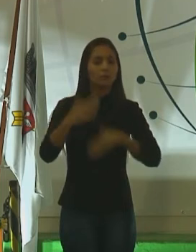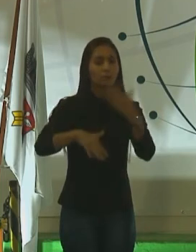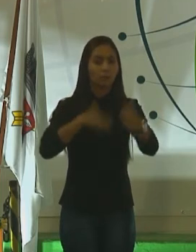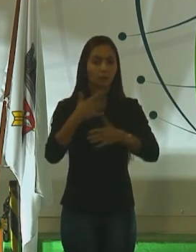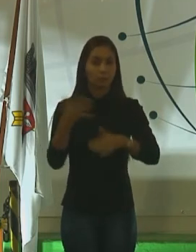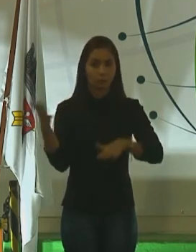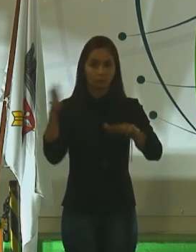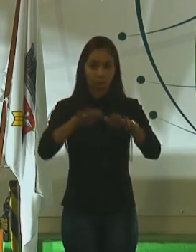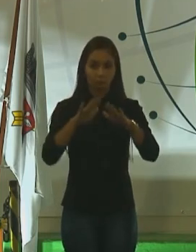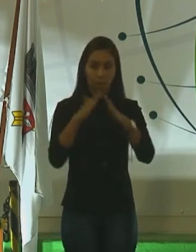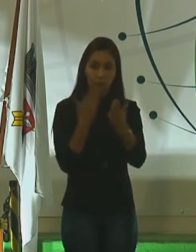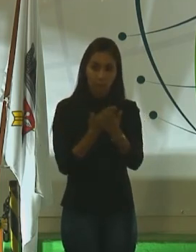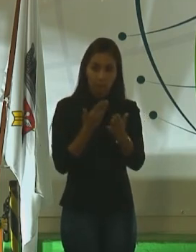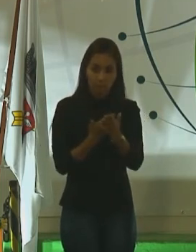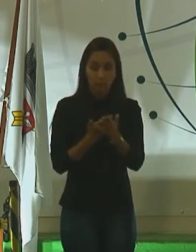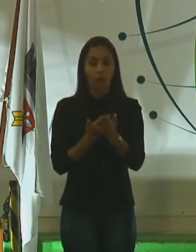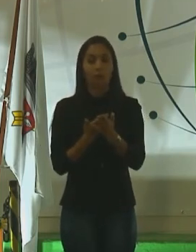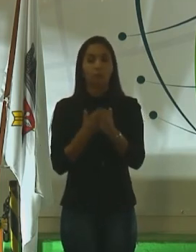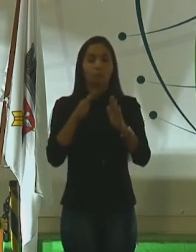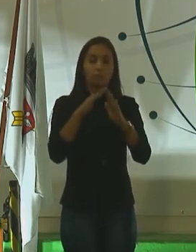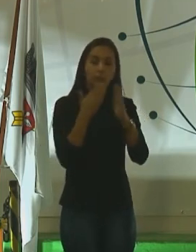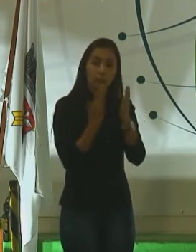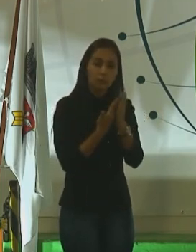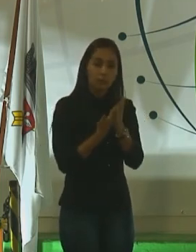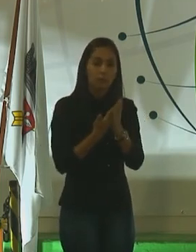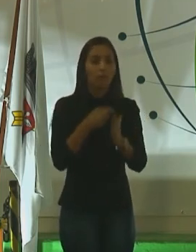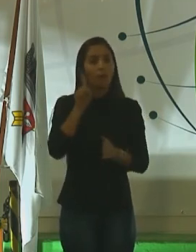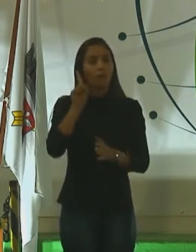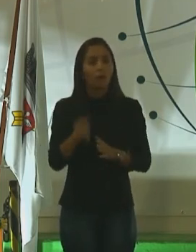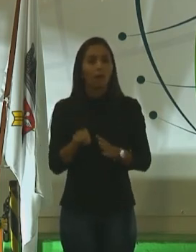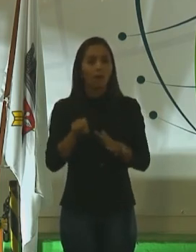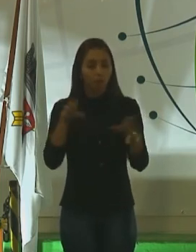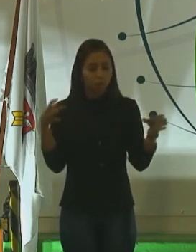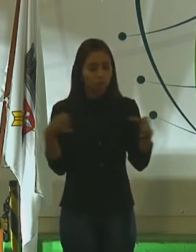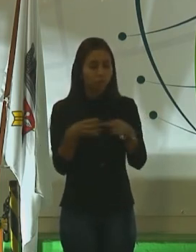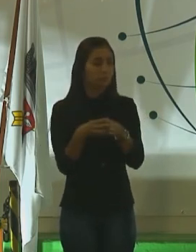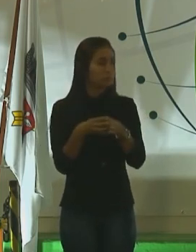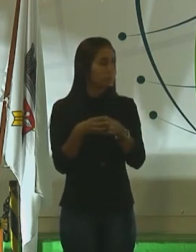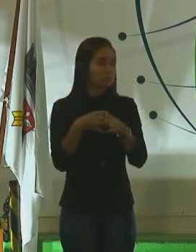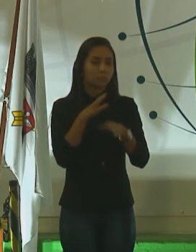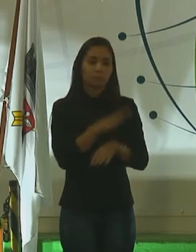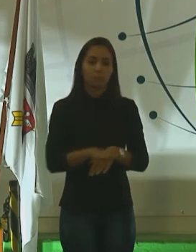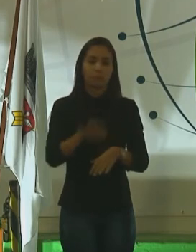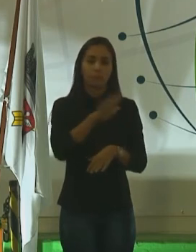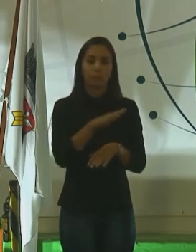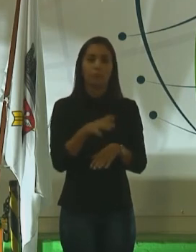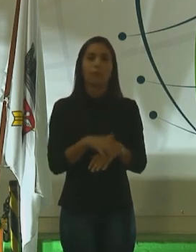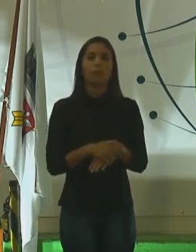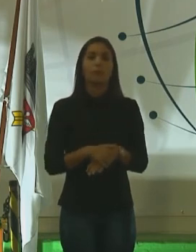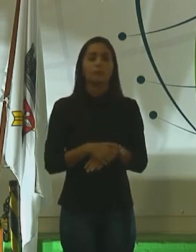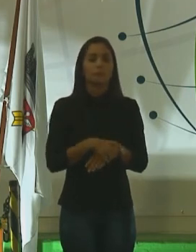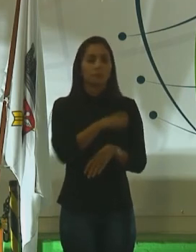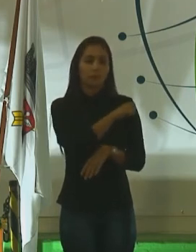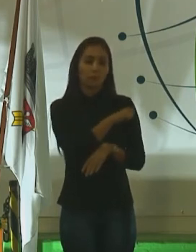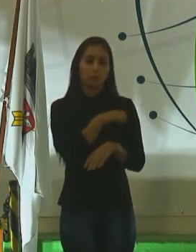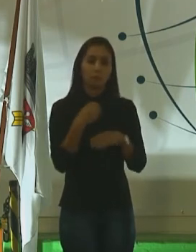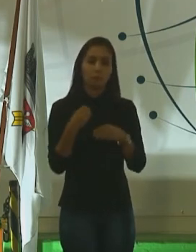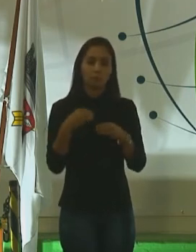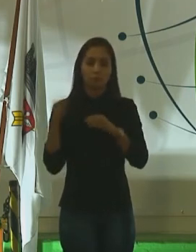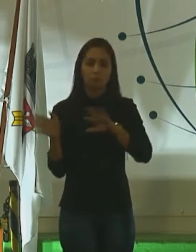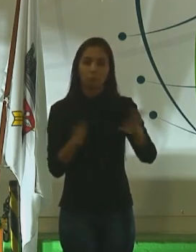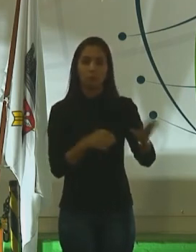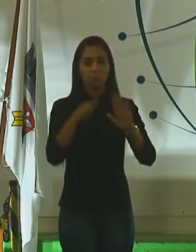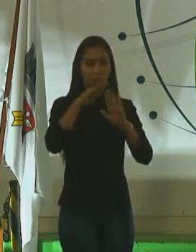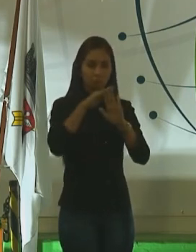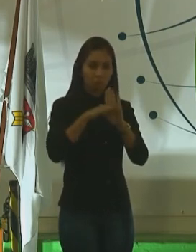que a escola é o tempo e espaço onde os nossos alunos devem deixar de lado todos os tipos de regras e expectativas